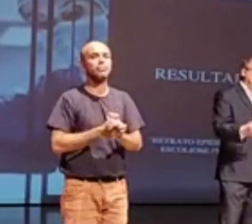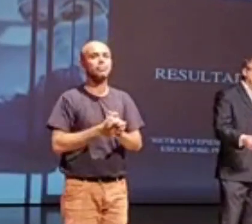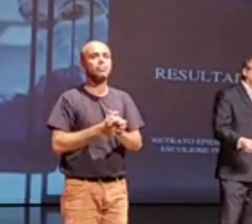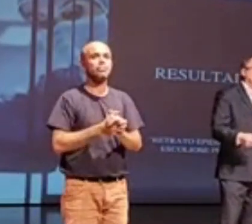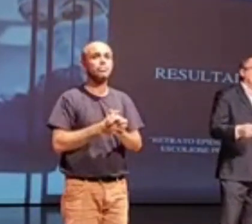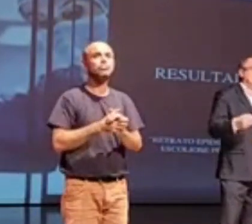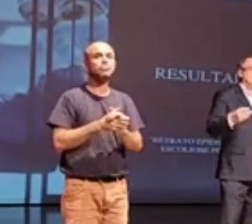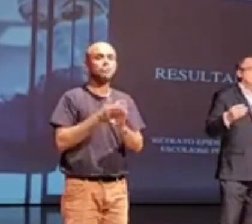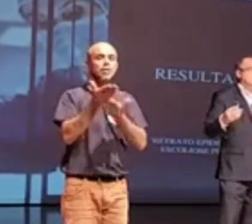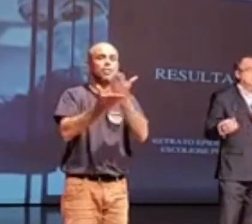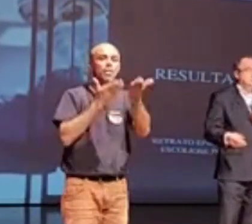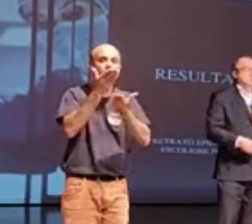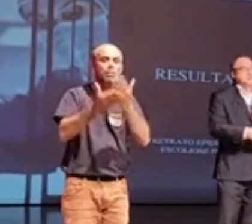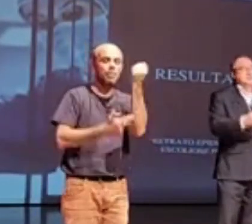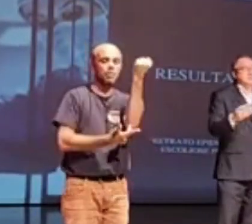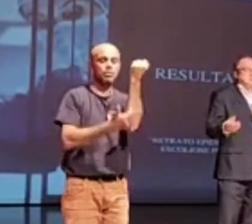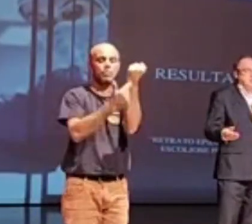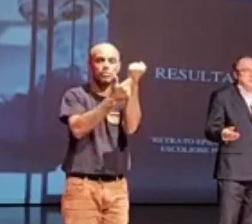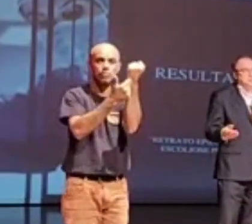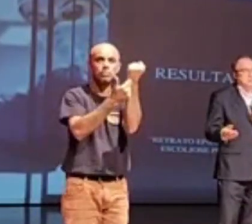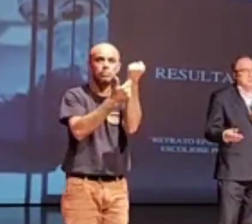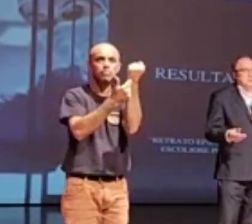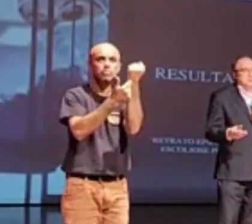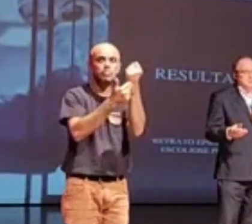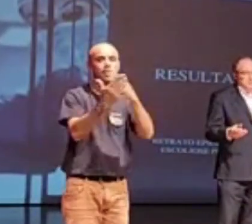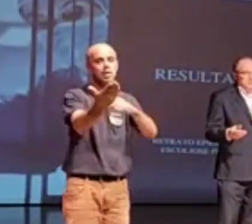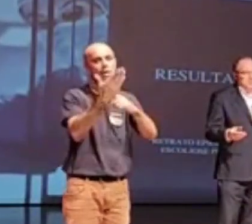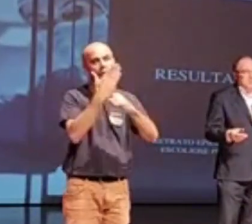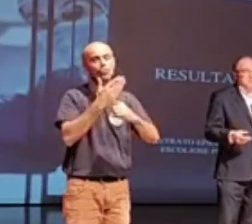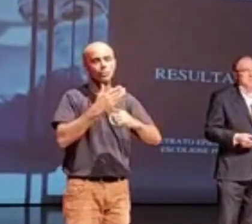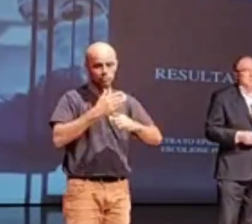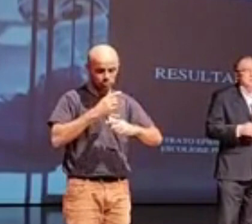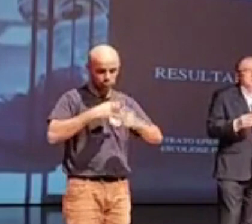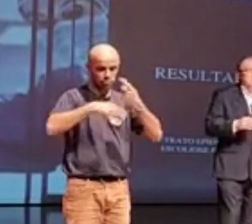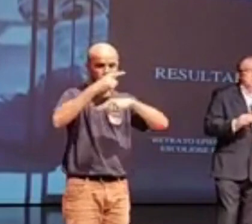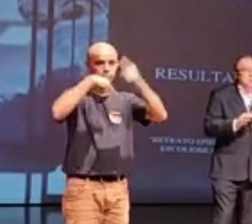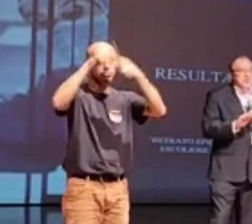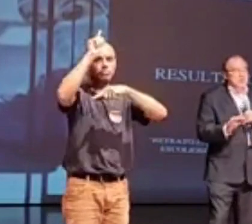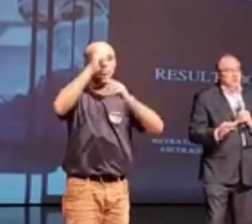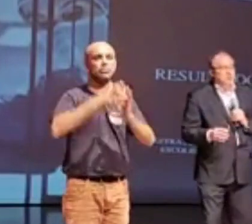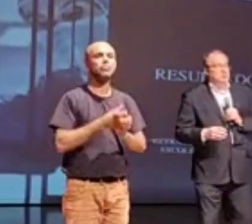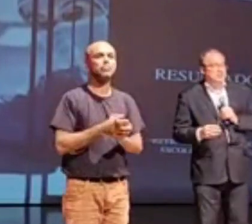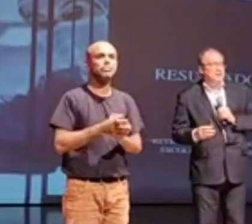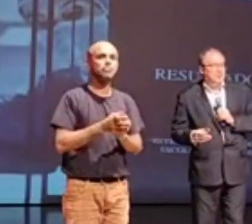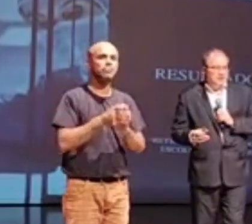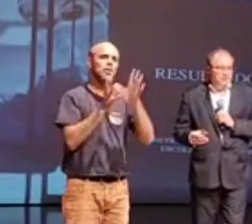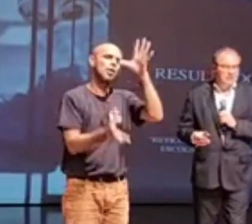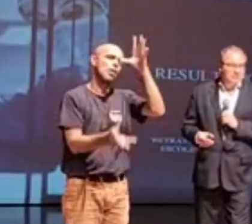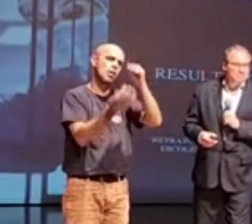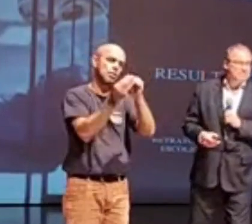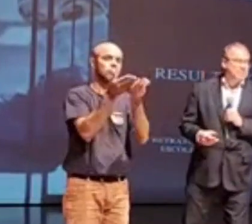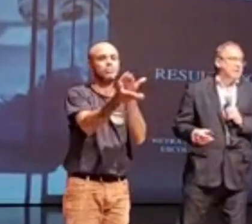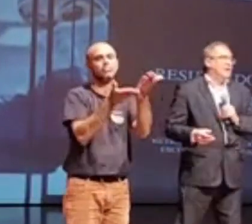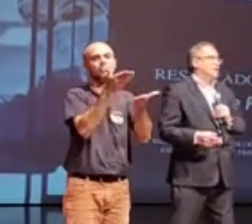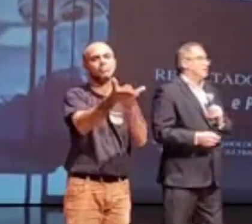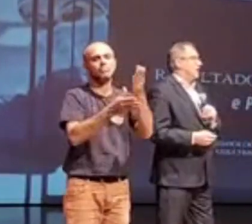respondem muito bem ao tratamento cirúrgico, dando a história natural da evolução. Então, isso é um resuminho aí do tratamento,